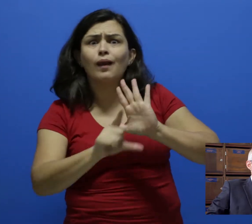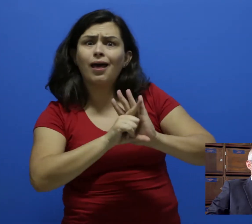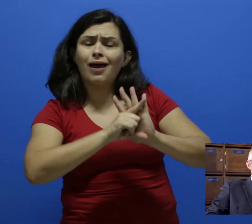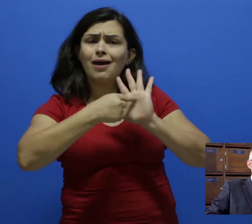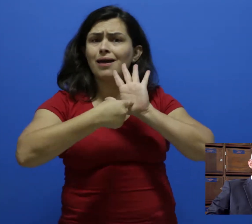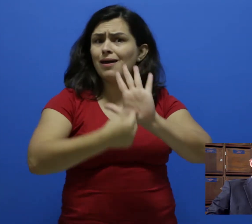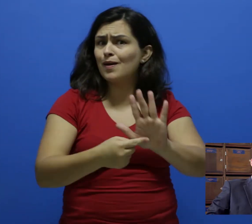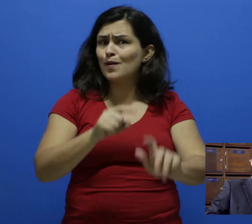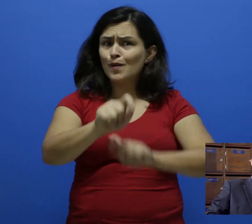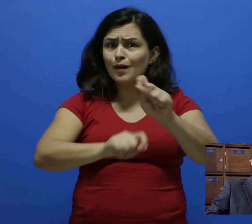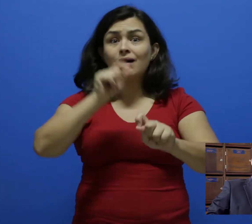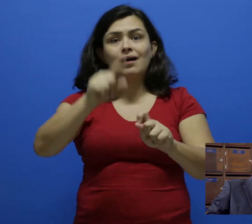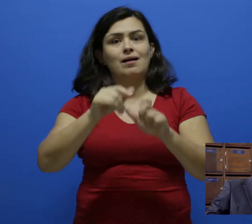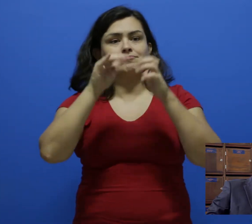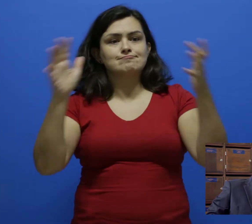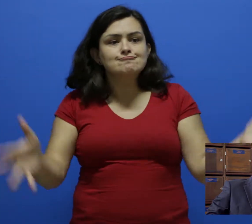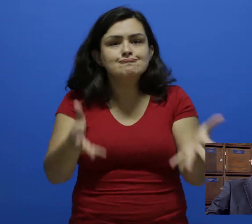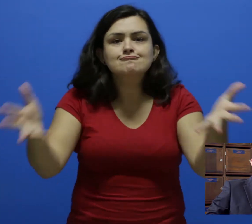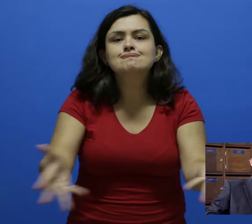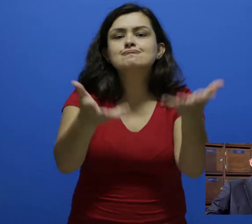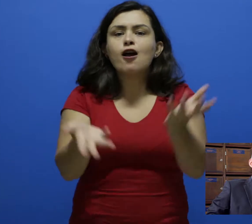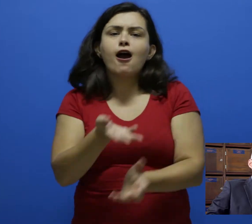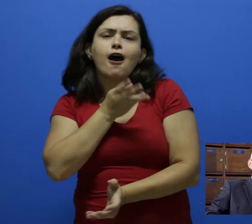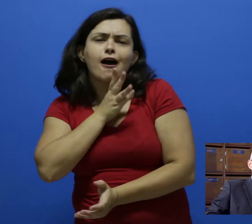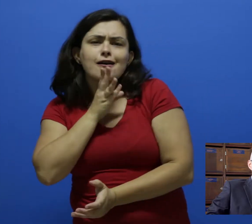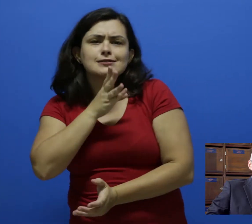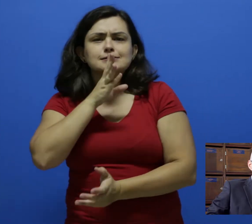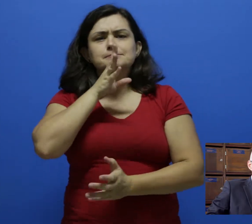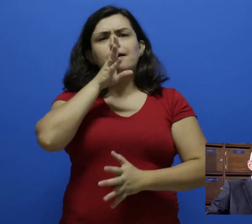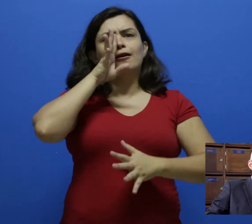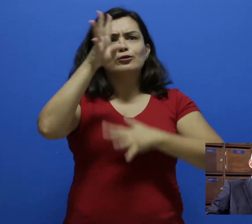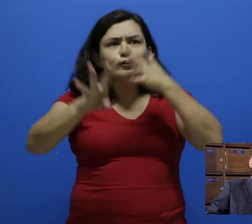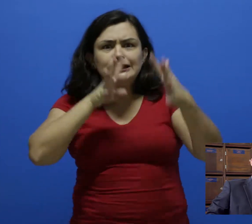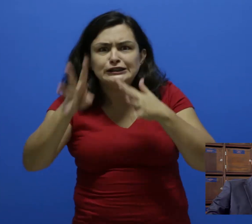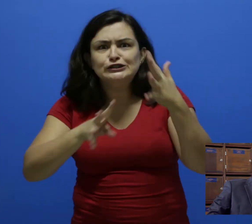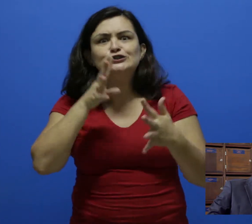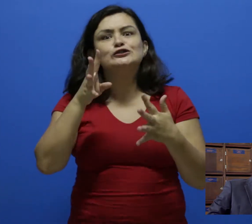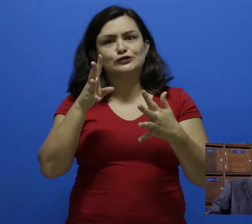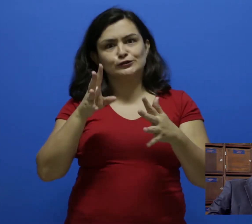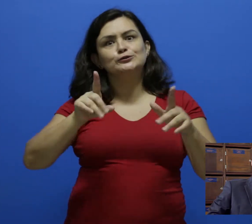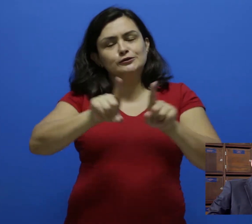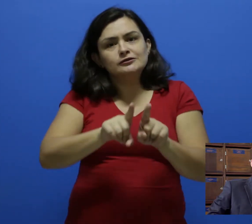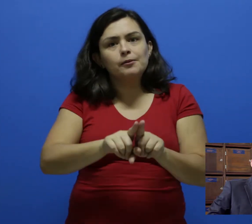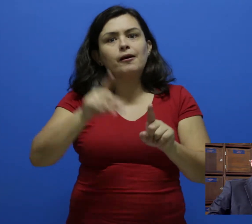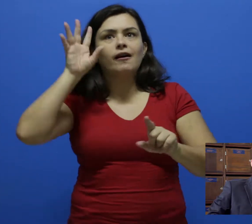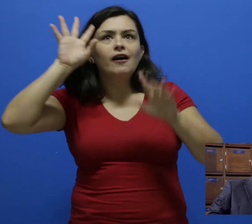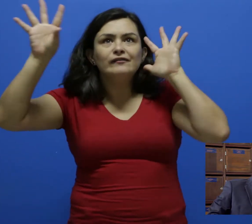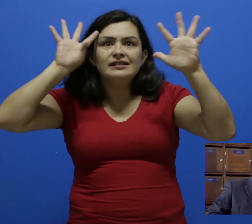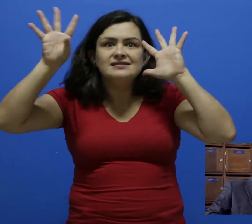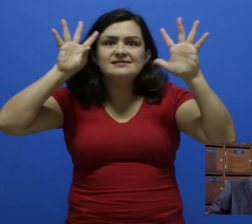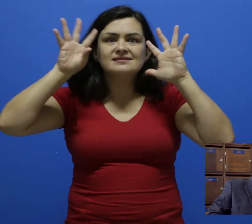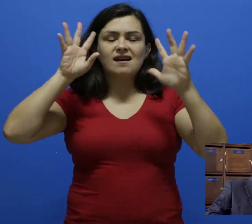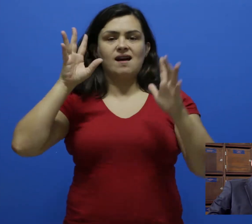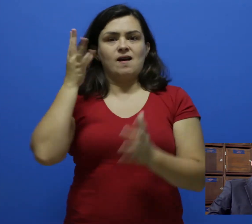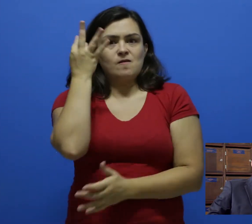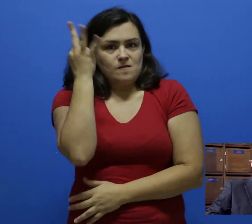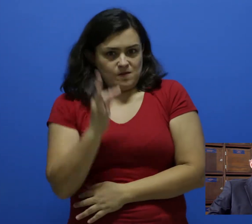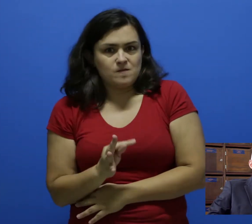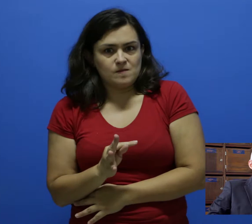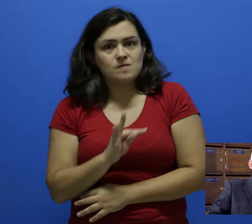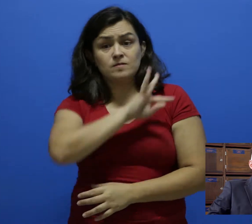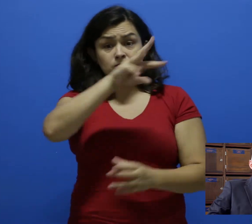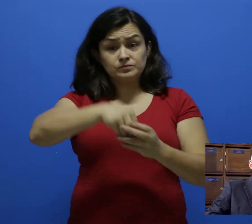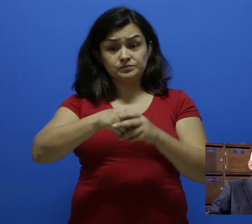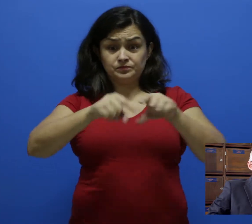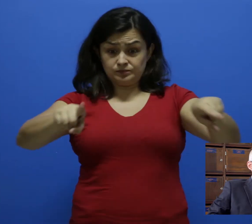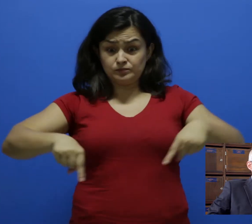de estímulo ao conhecimento crítico, à reflexão teórica, elas autorizam que, em sala de aula,